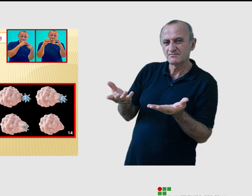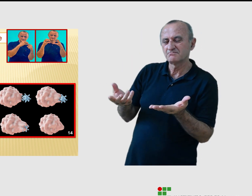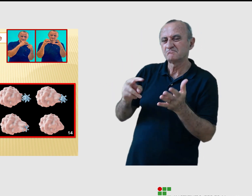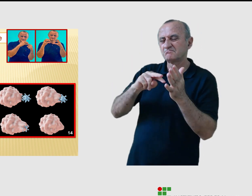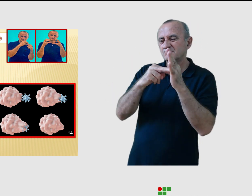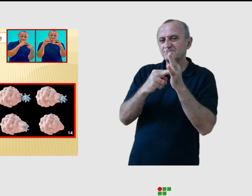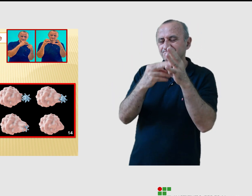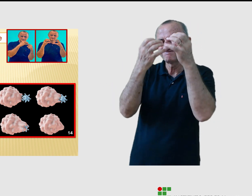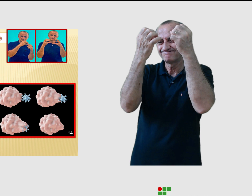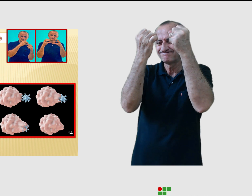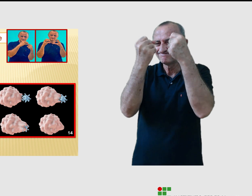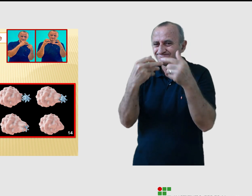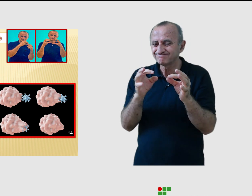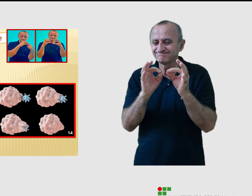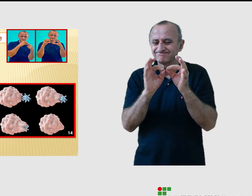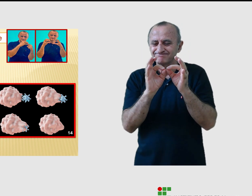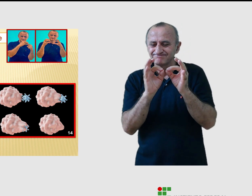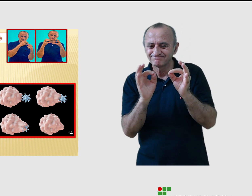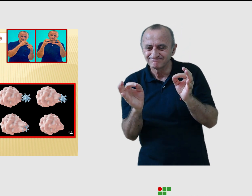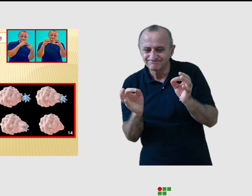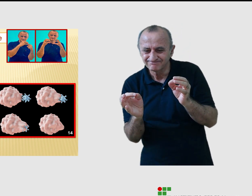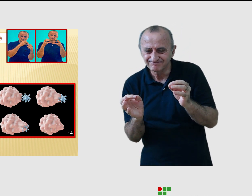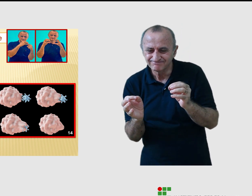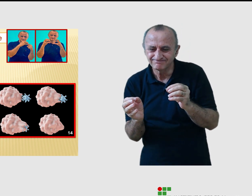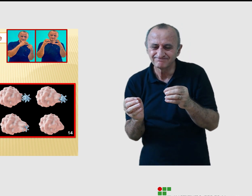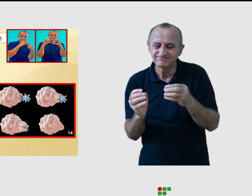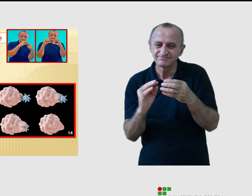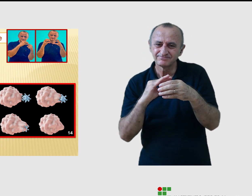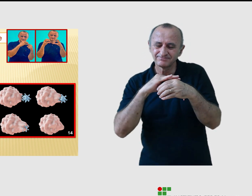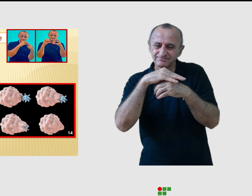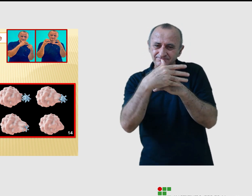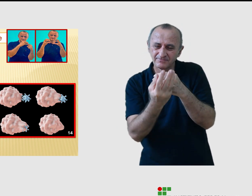laranjas. Na tradução literal,